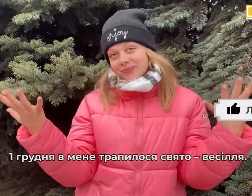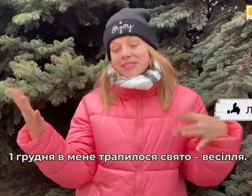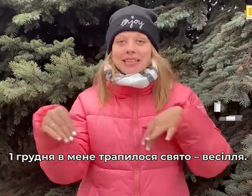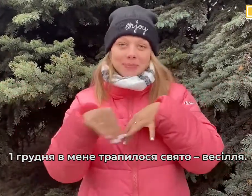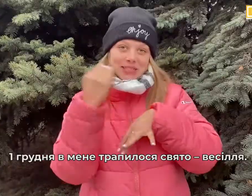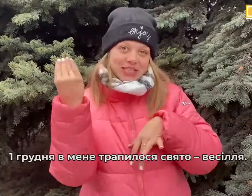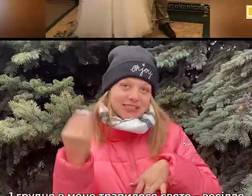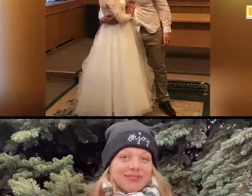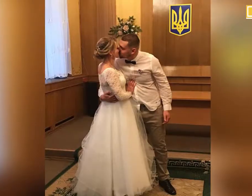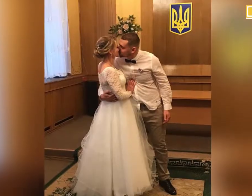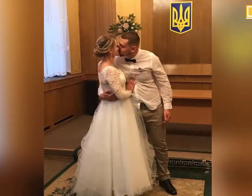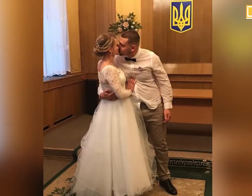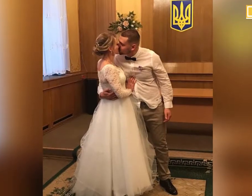– заміжжя.